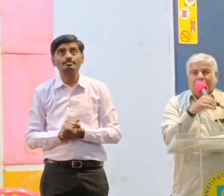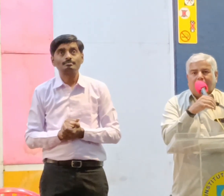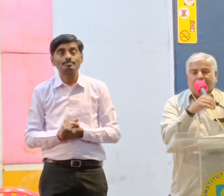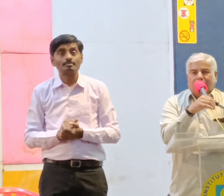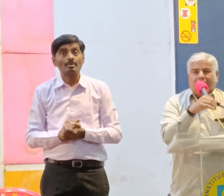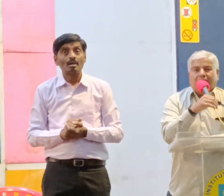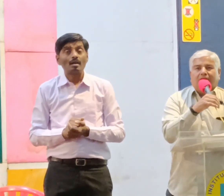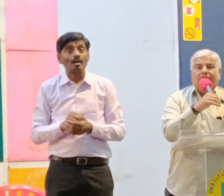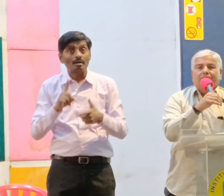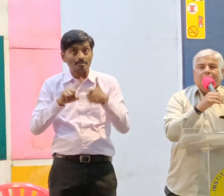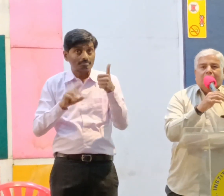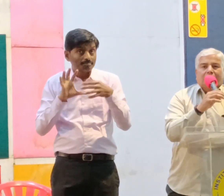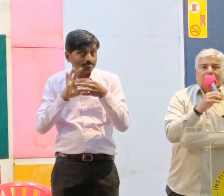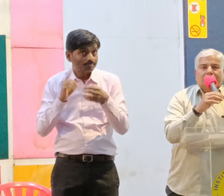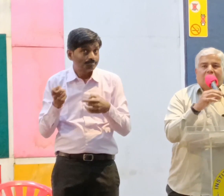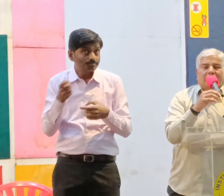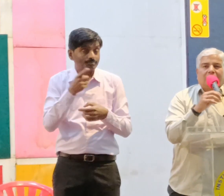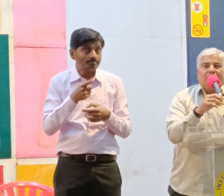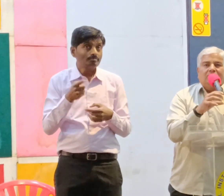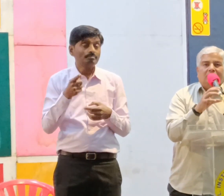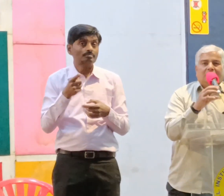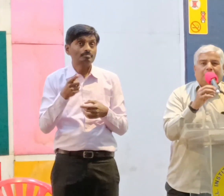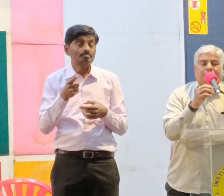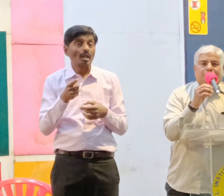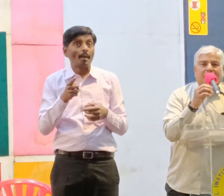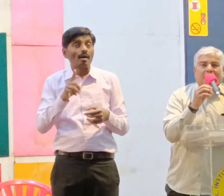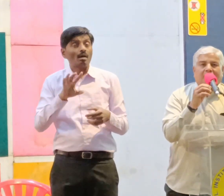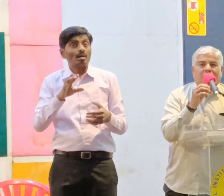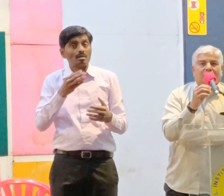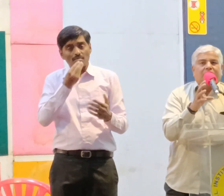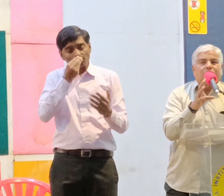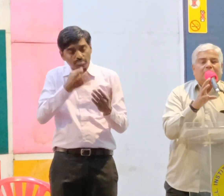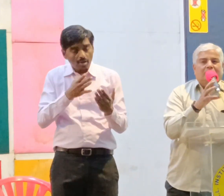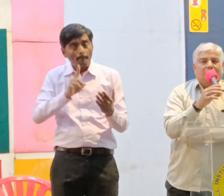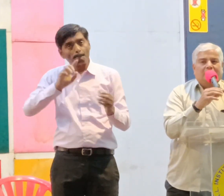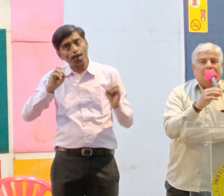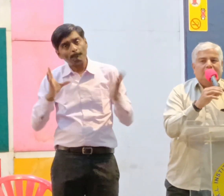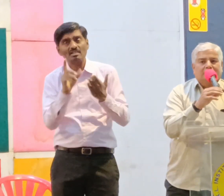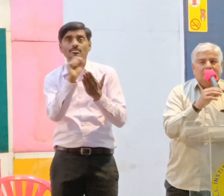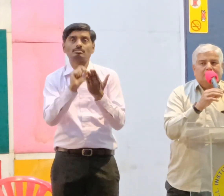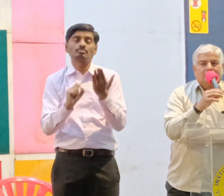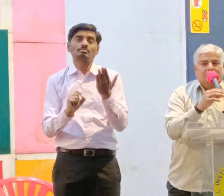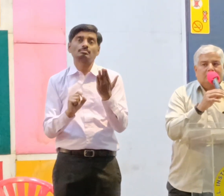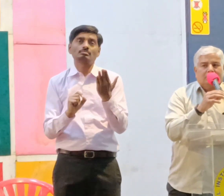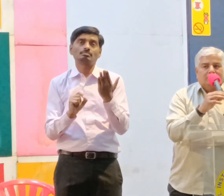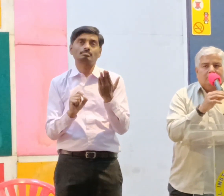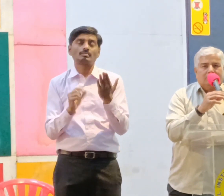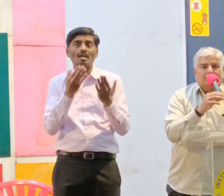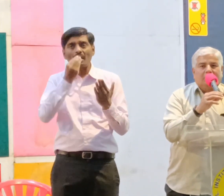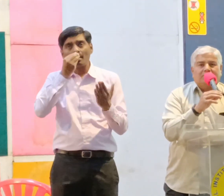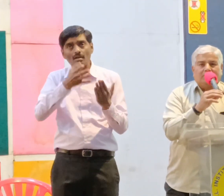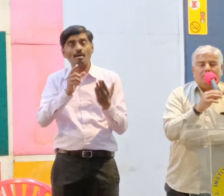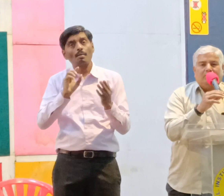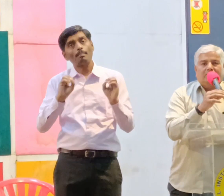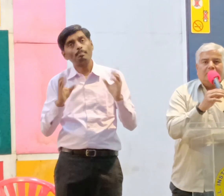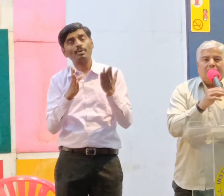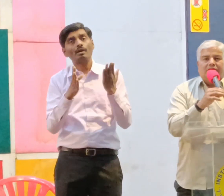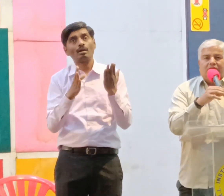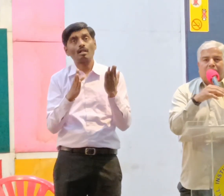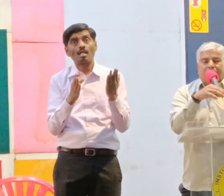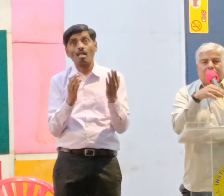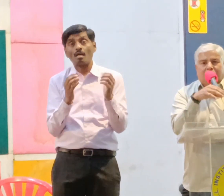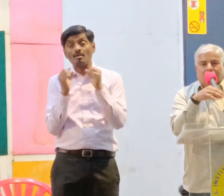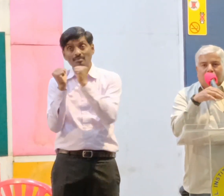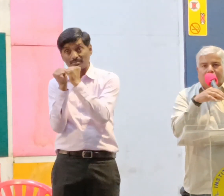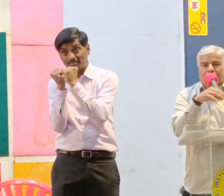આ પેપરમાં તમારે જે આવડે છે ને એ પહેલા લખવાની શરૂઆત કરવાની. તમને સાહેબ એ વાત કરી